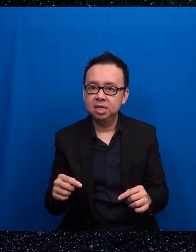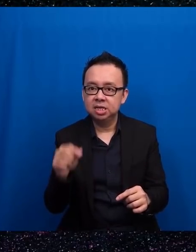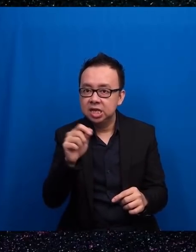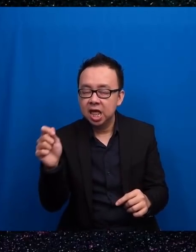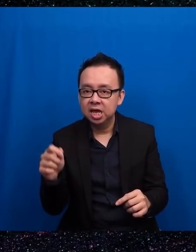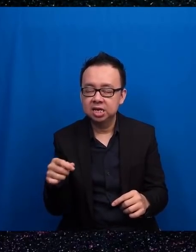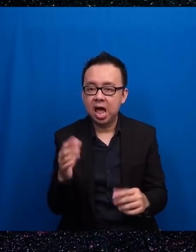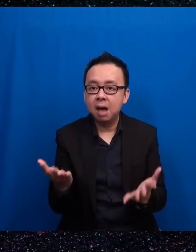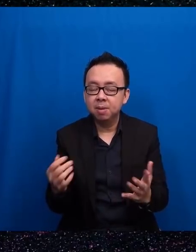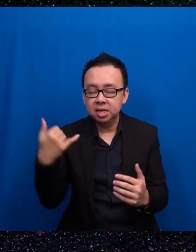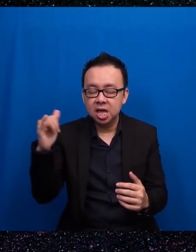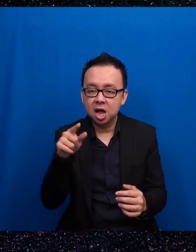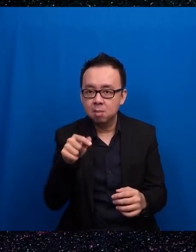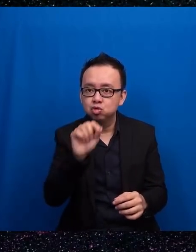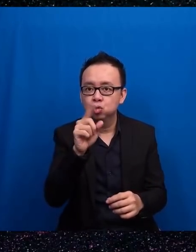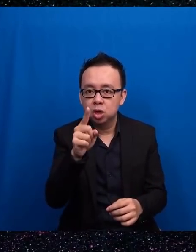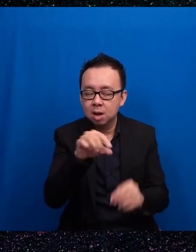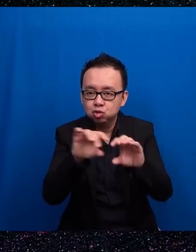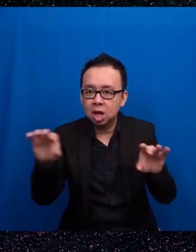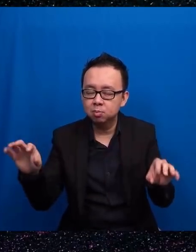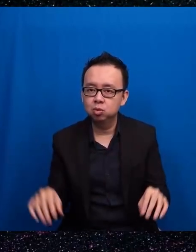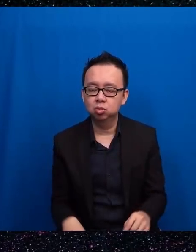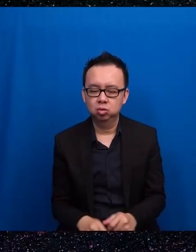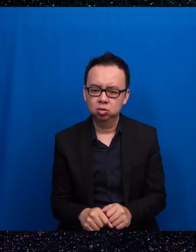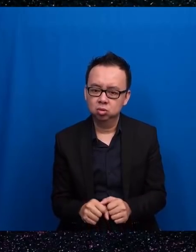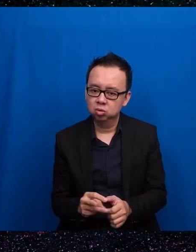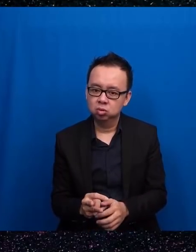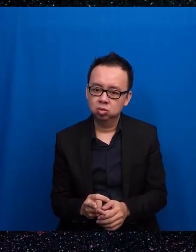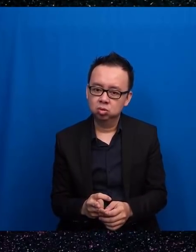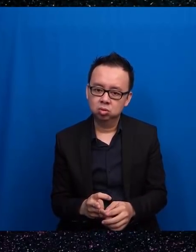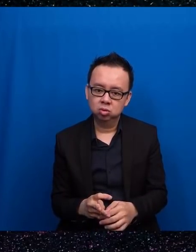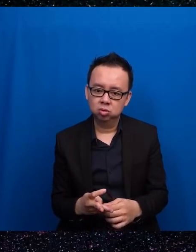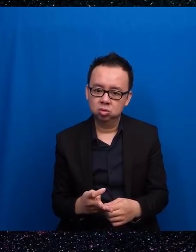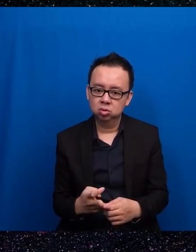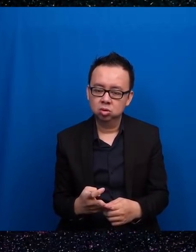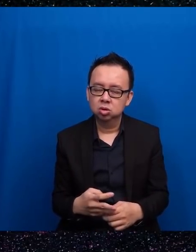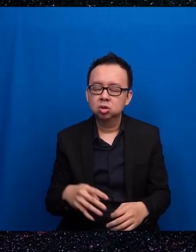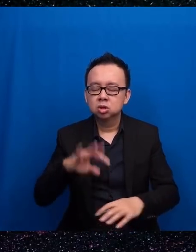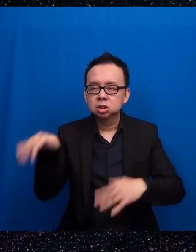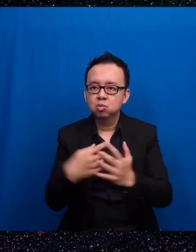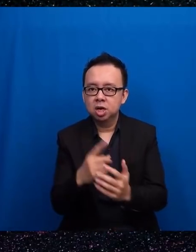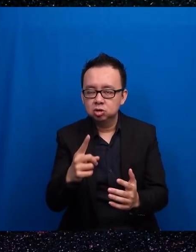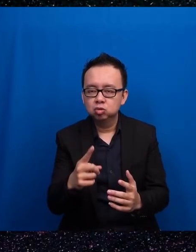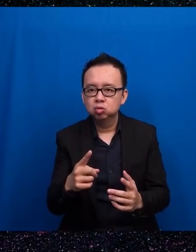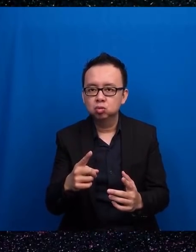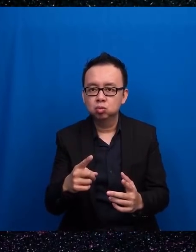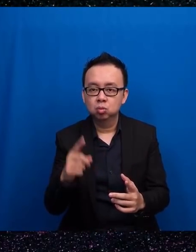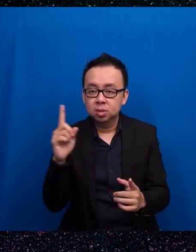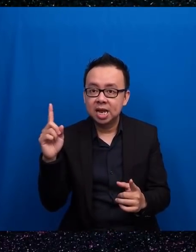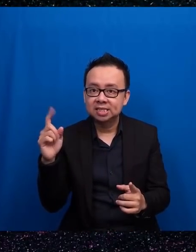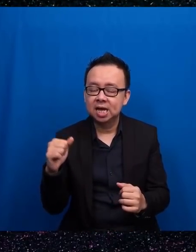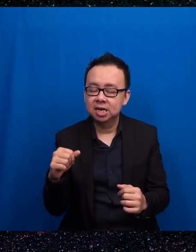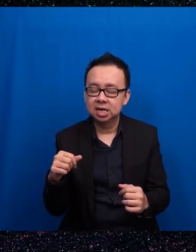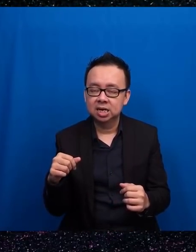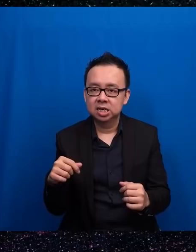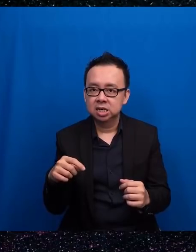ini. Kalau kita mau tahu hidup kita akan datang seperti apa, semuanya tentunya berdasarkan kehendak Tuhan, tapi